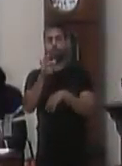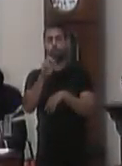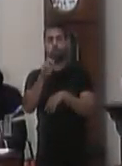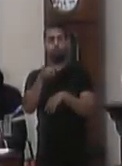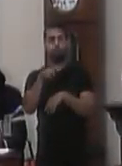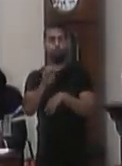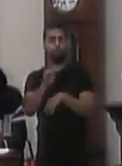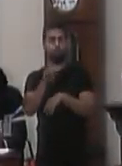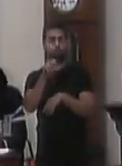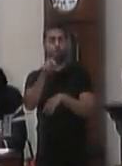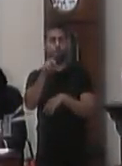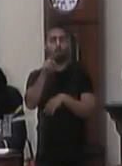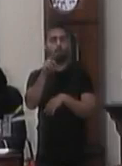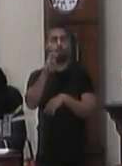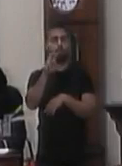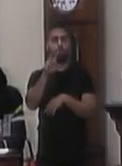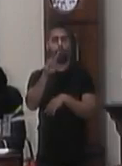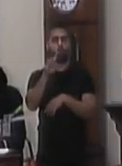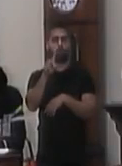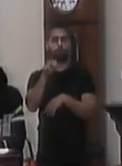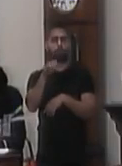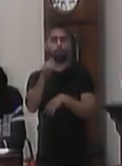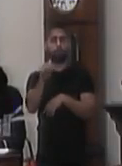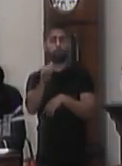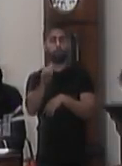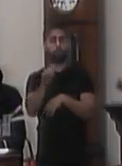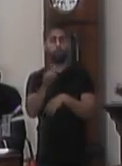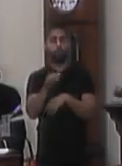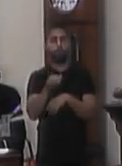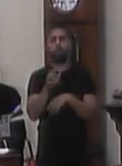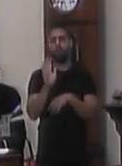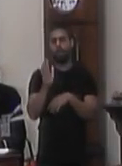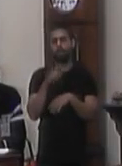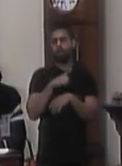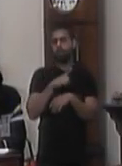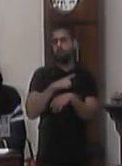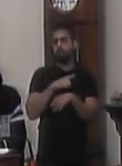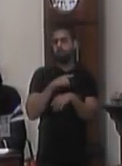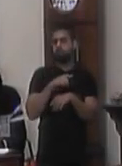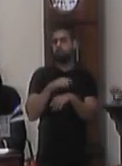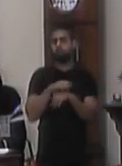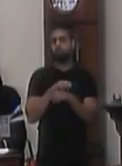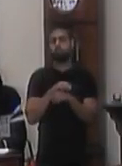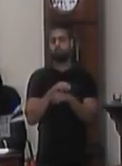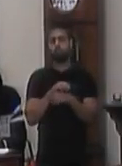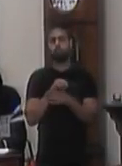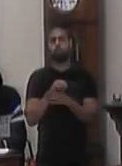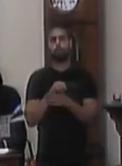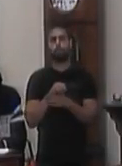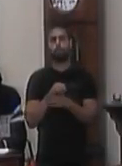transcorrendo agora, que obrigatoriamente já tem se ventilado a possibilidade